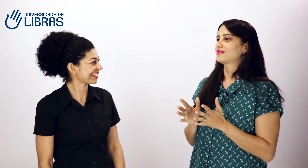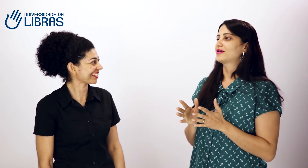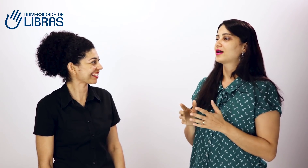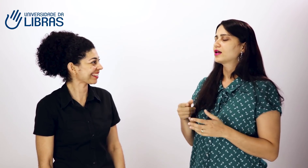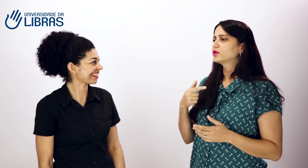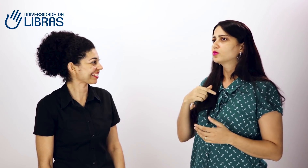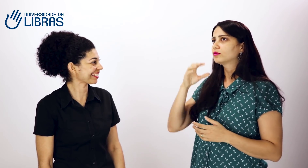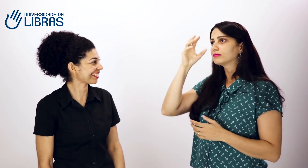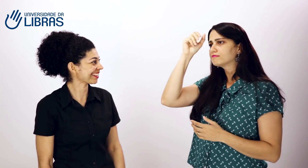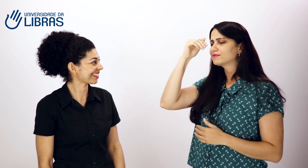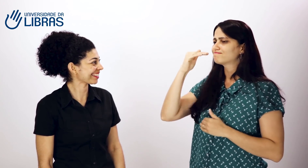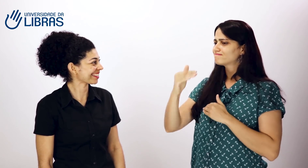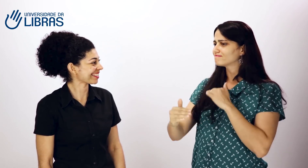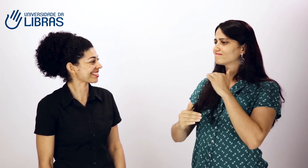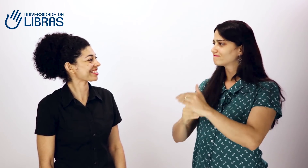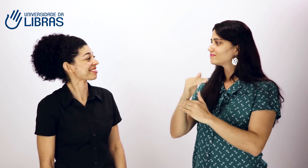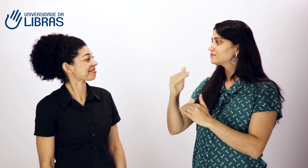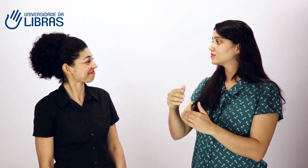consigo sinalizar, eu sinto que eu estou